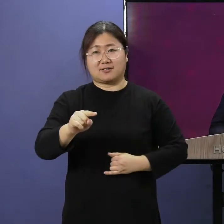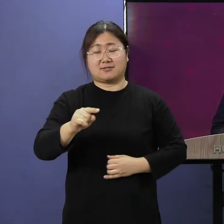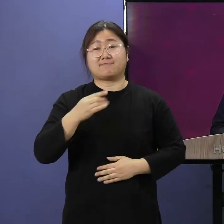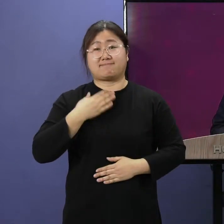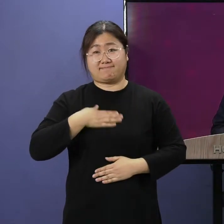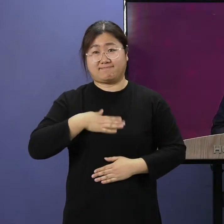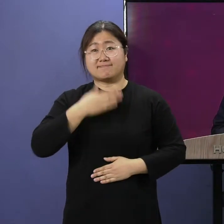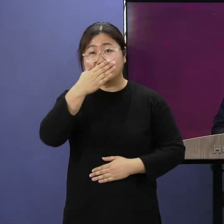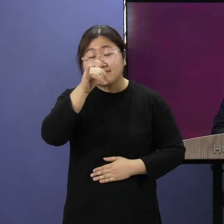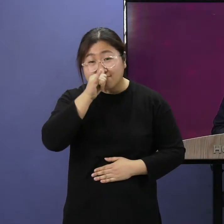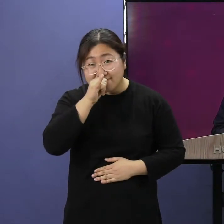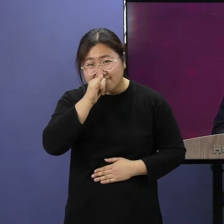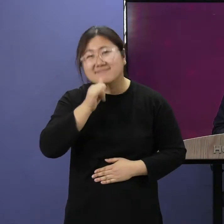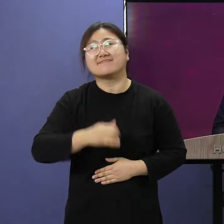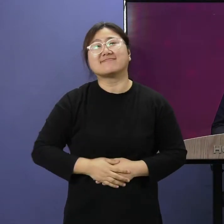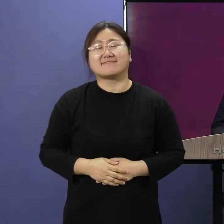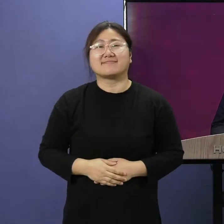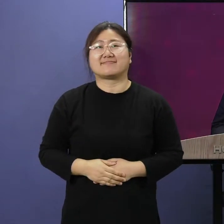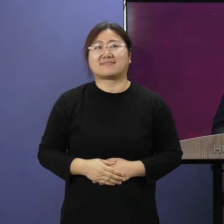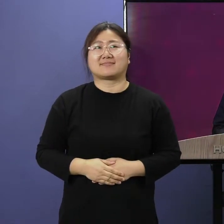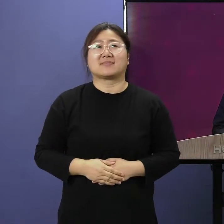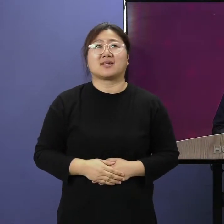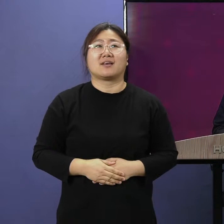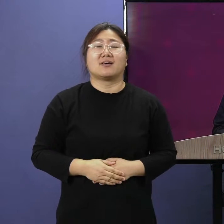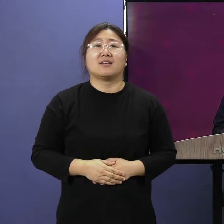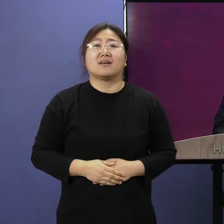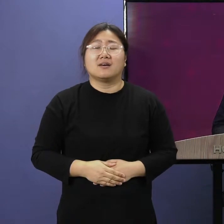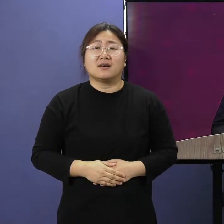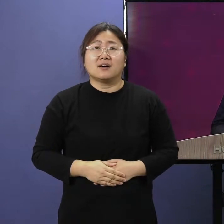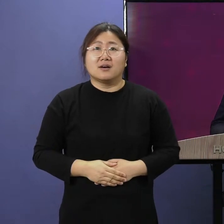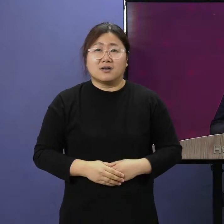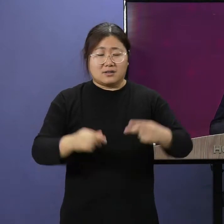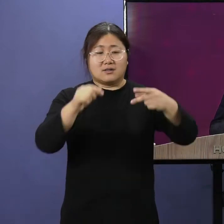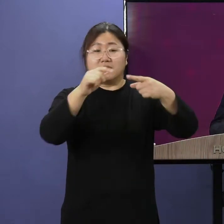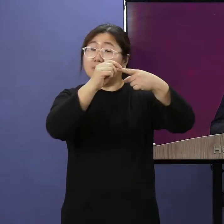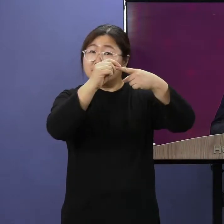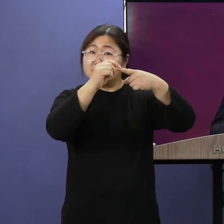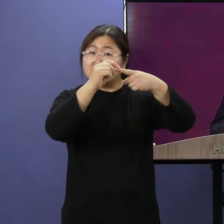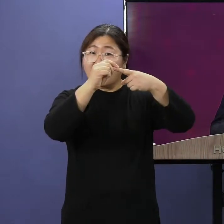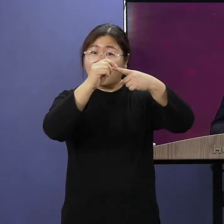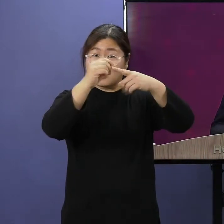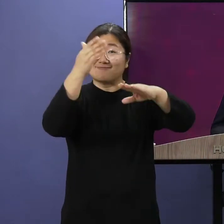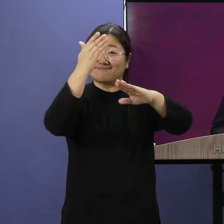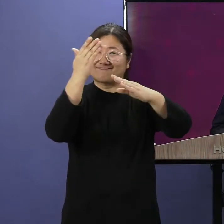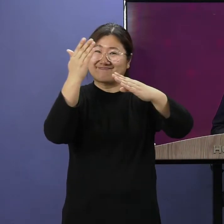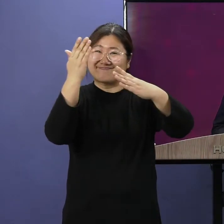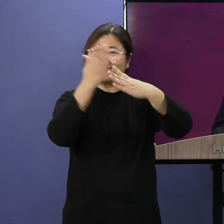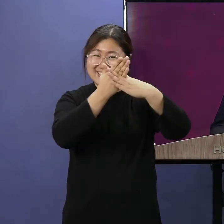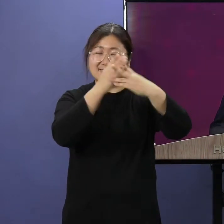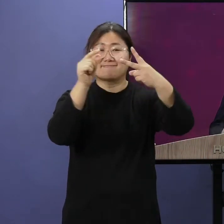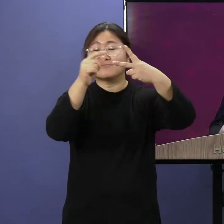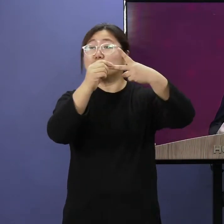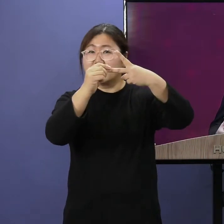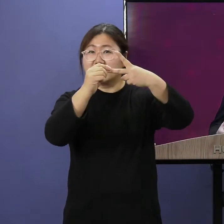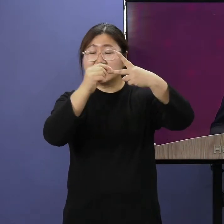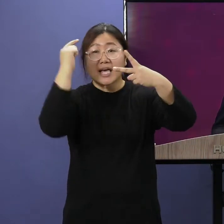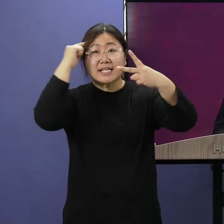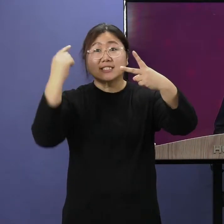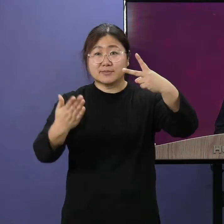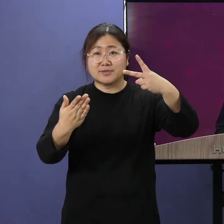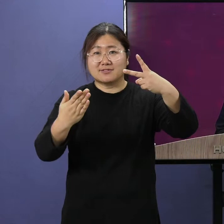남습니다. 죄인이 회개하고 돌아올 때 왜 기뻐하시는가? 왜 하나님께서는